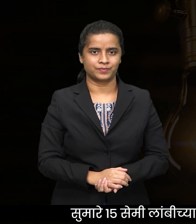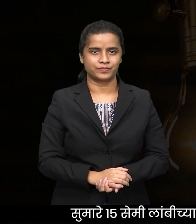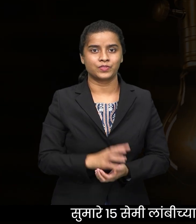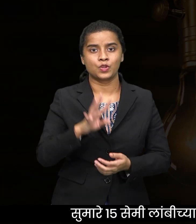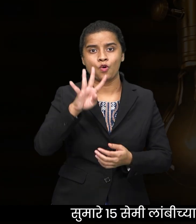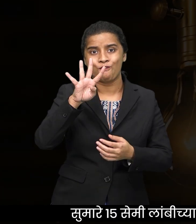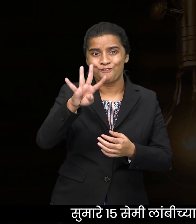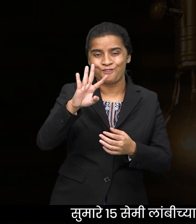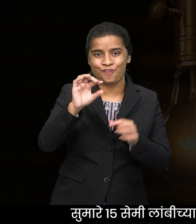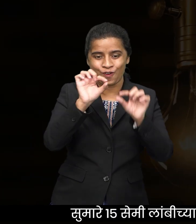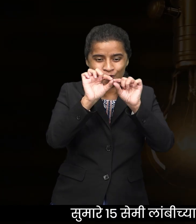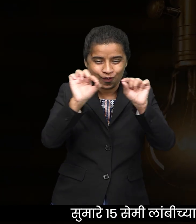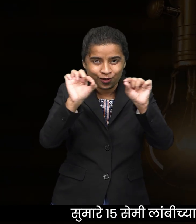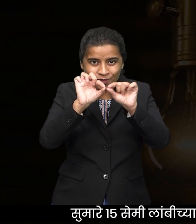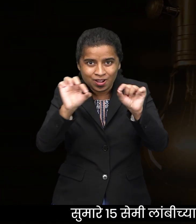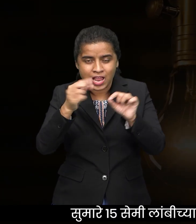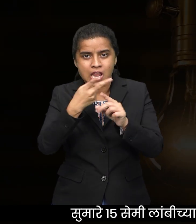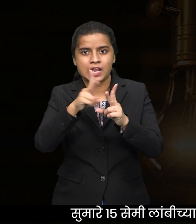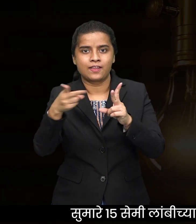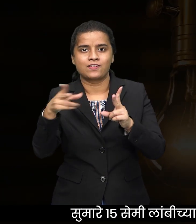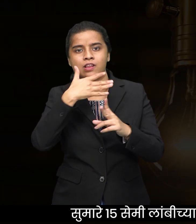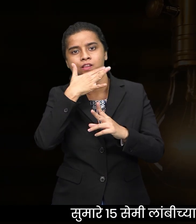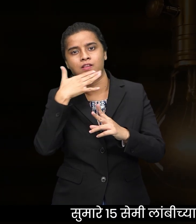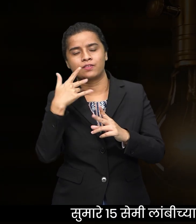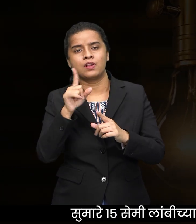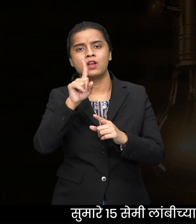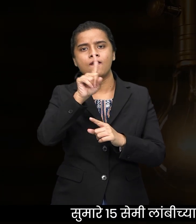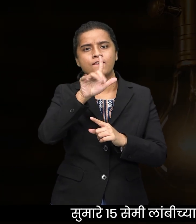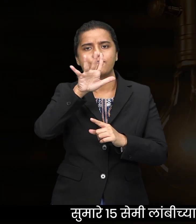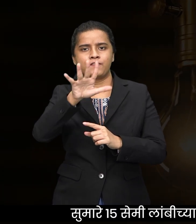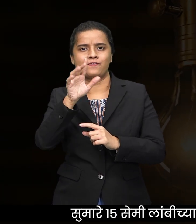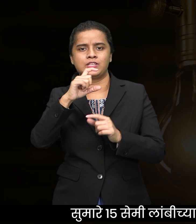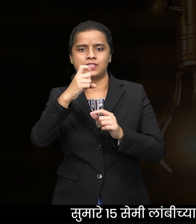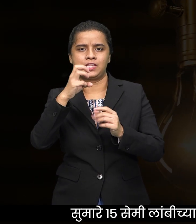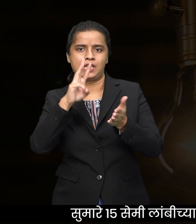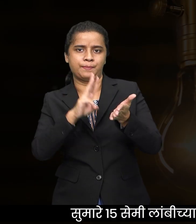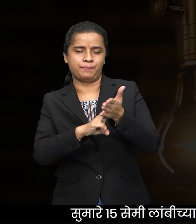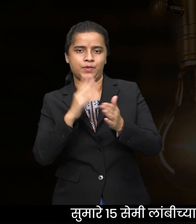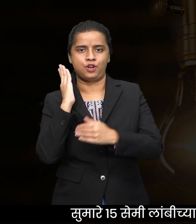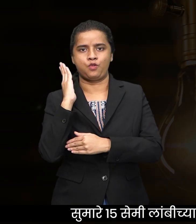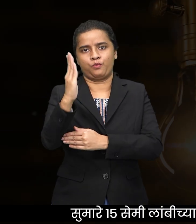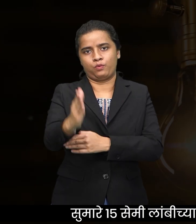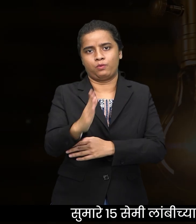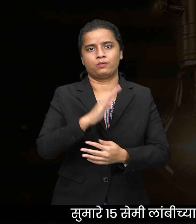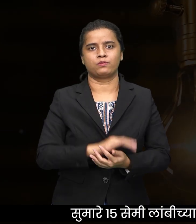सुमारे 15 सेमी लांबीच्या वेगवेगळ्या रंगाच्या 4 तारा घ्या.